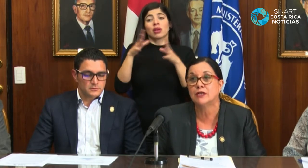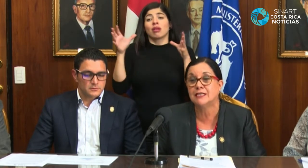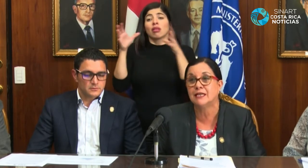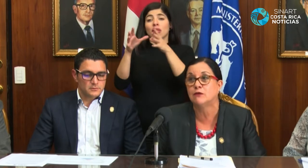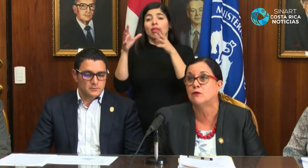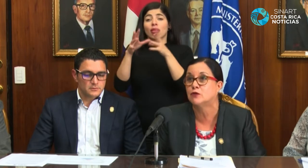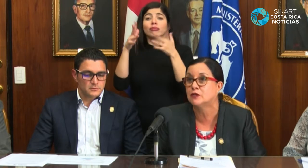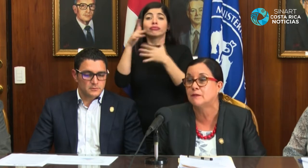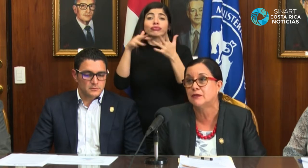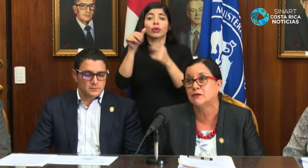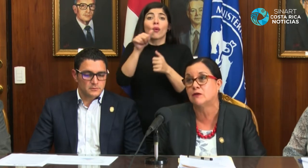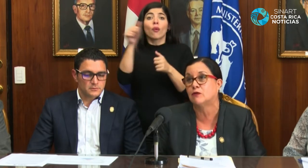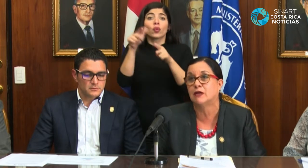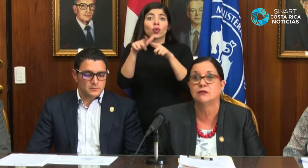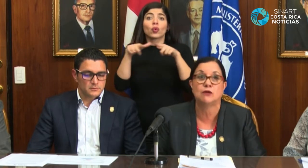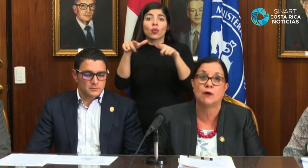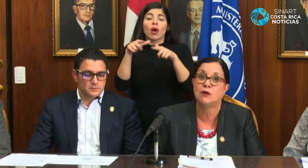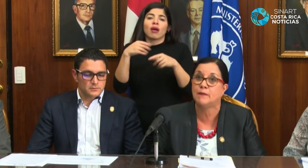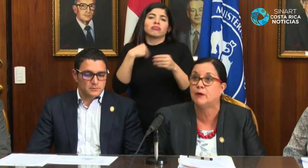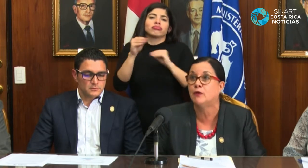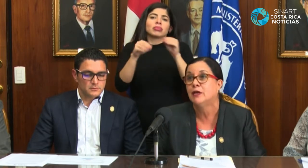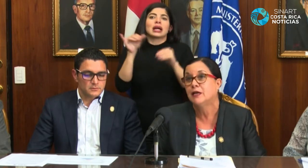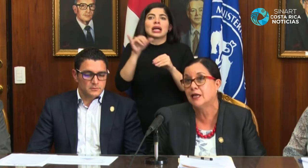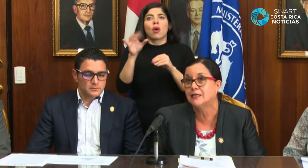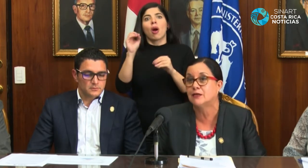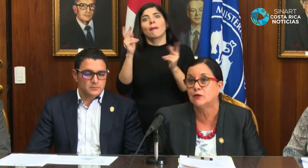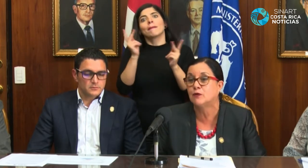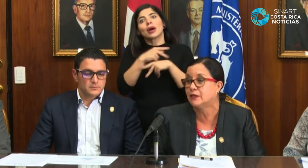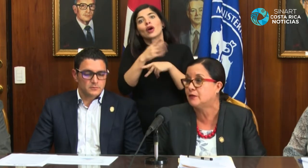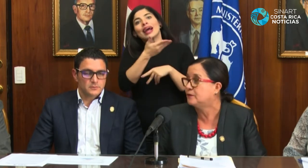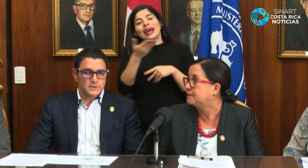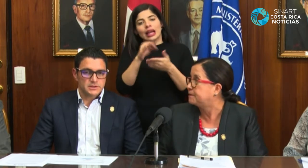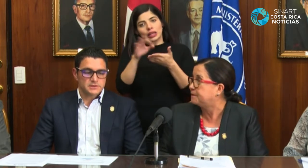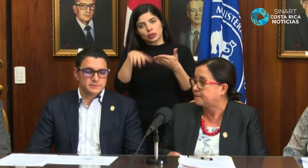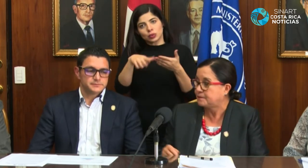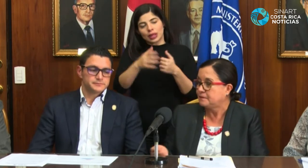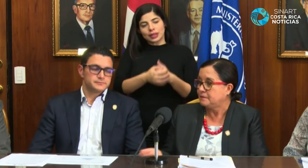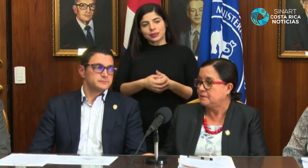siguen socializando en otros espacios, el contagio es igual o peor que en el centro educativo.